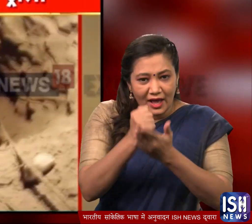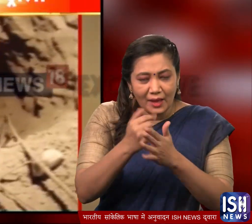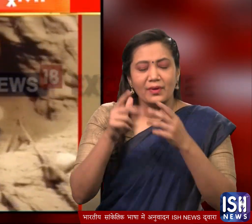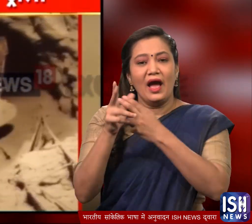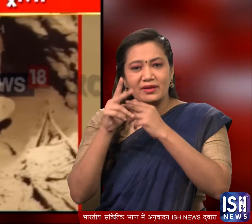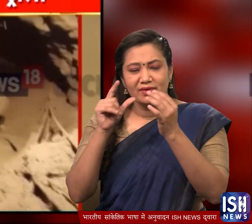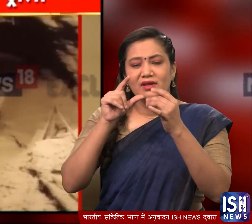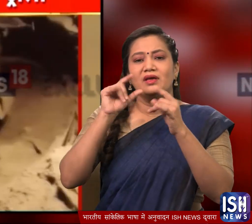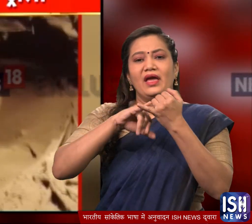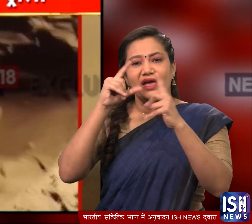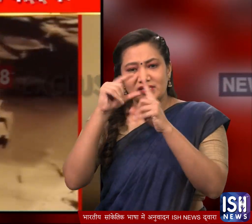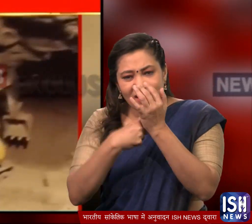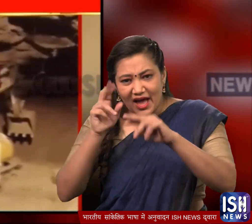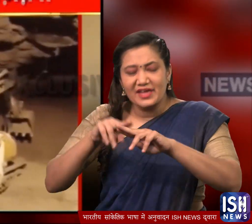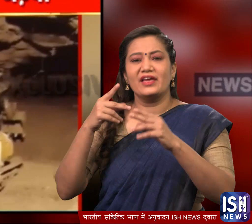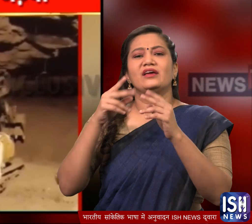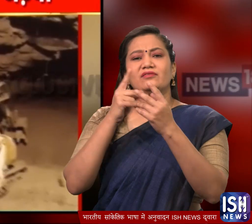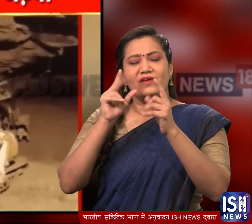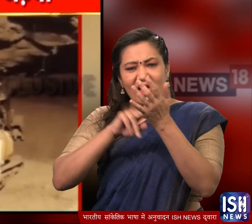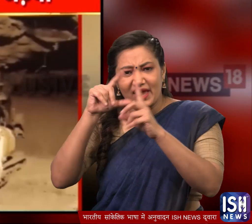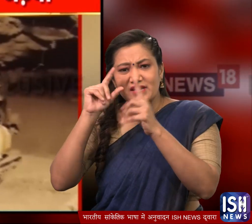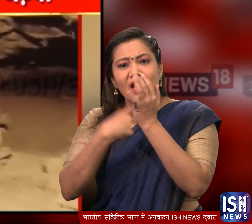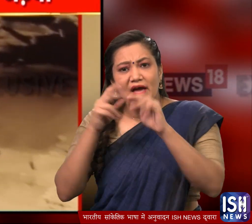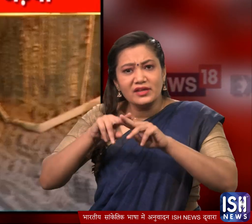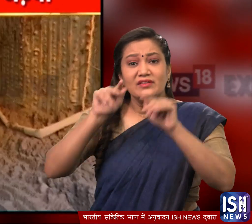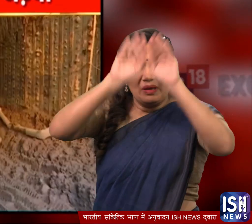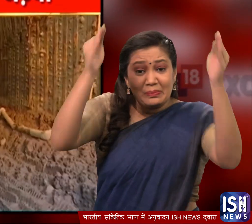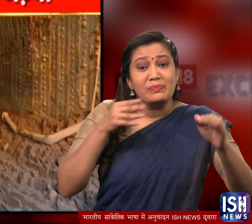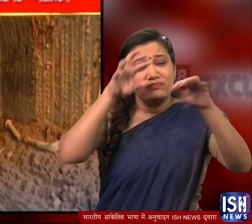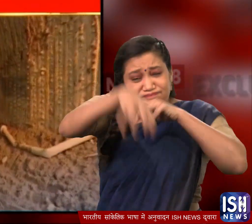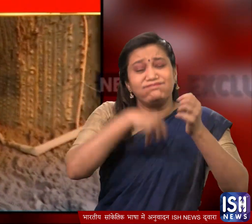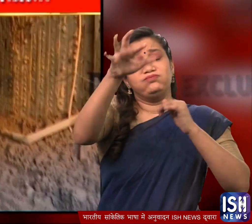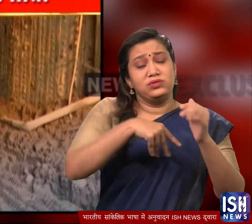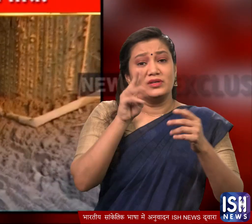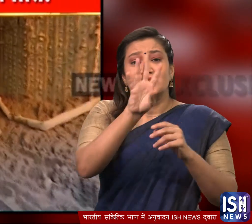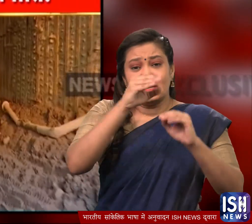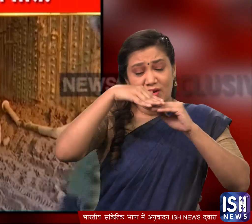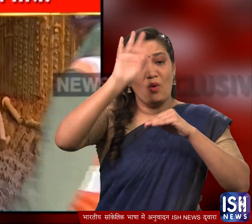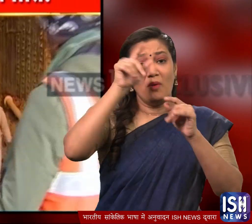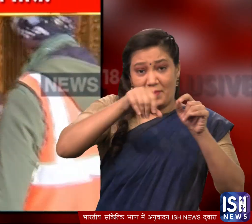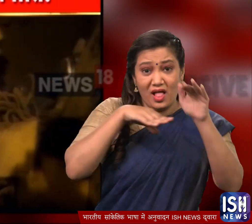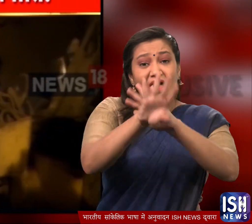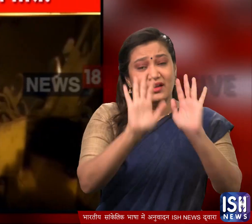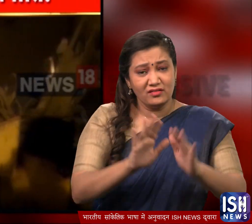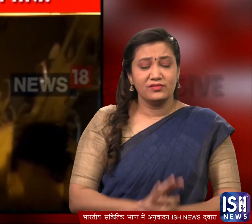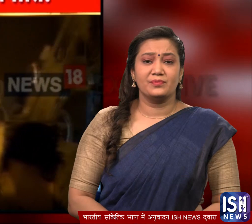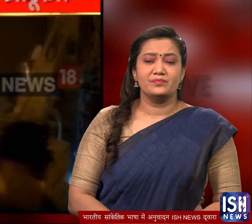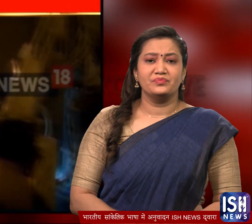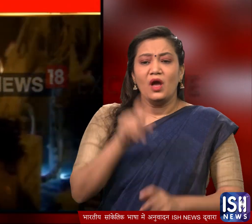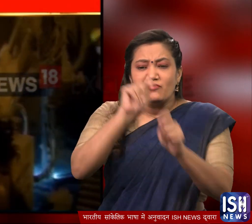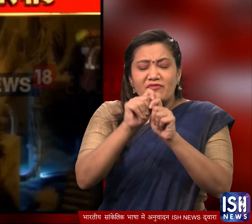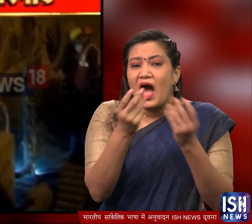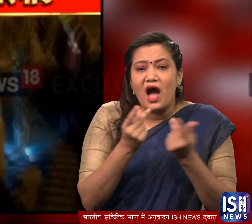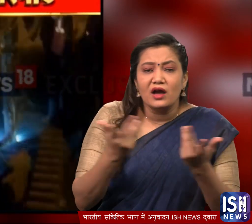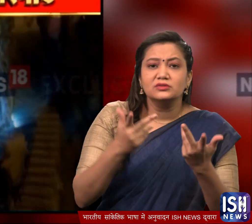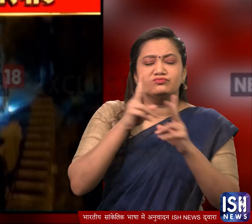अलावा सेना, एसडीआरएफ और आईटीबीपी के जवान उस सुरंग को भेदने में भी जुटे हैं, जिसके अंदर 30 से ज्यादा लोग फंसे हैं। काम तेज